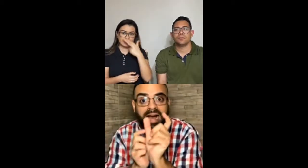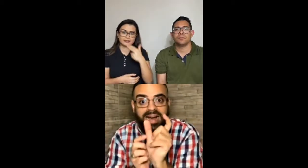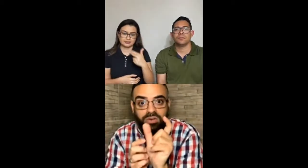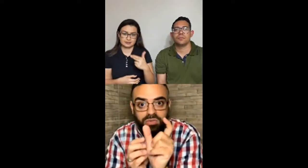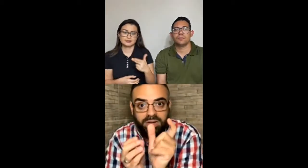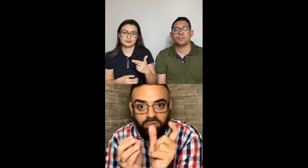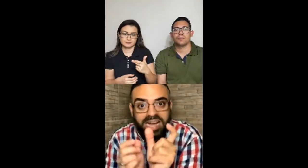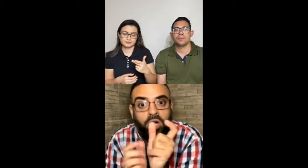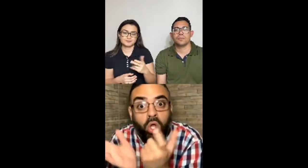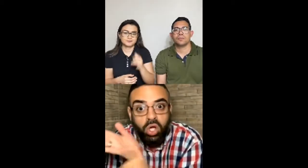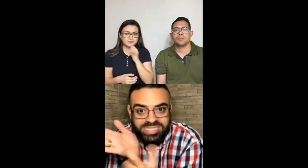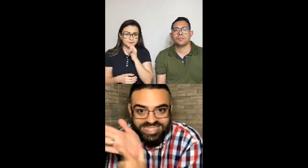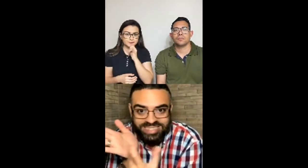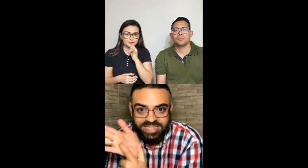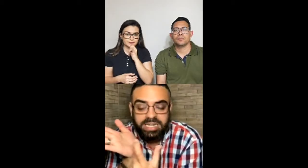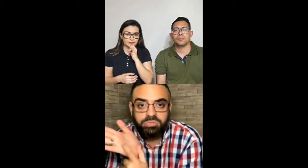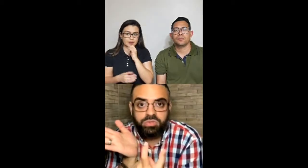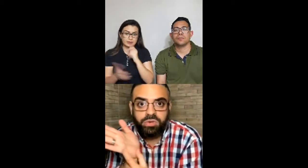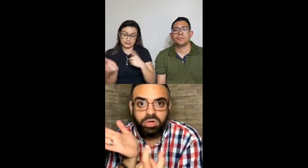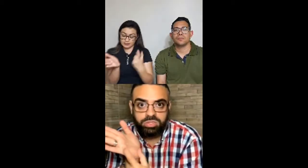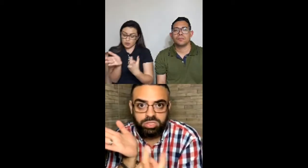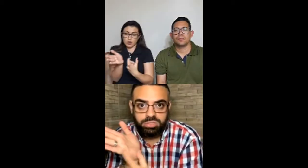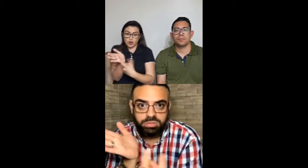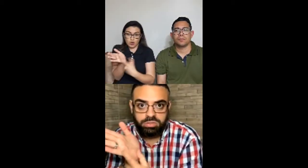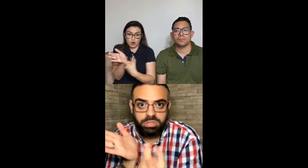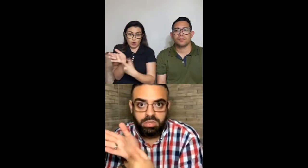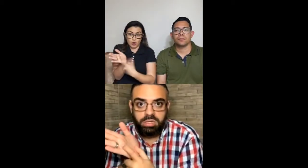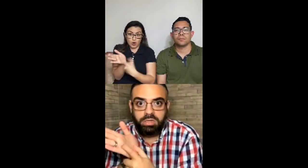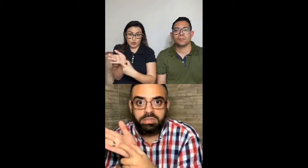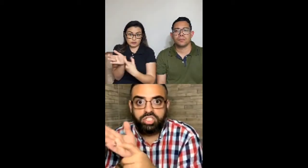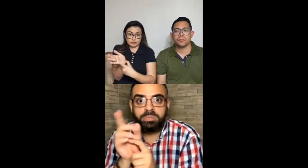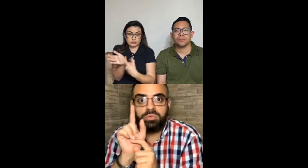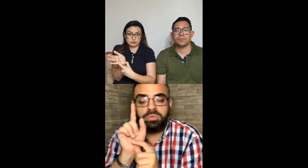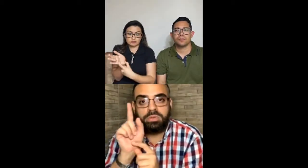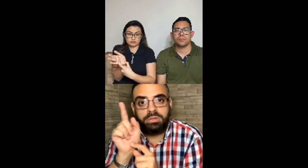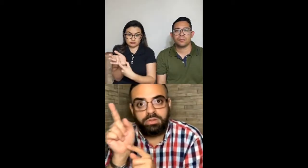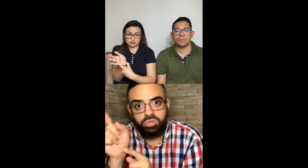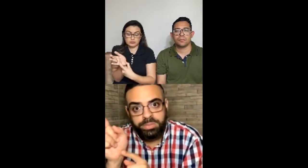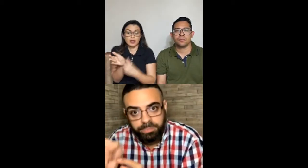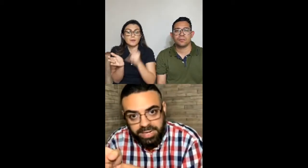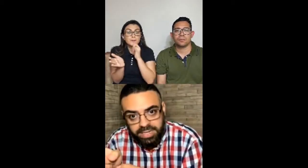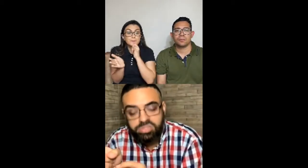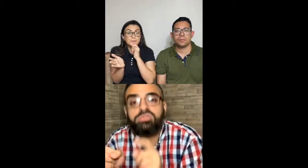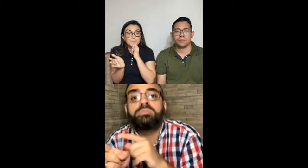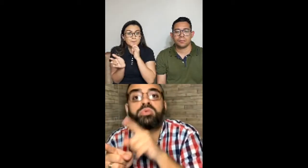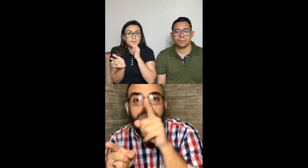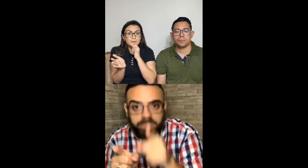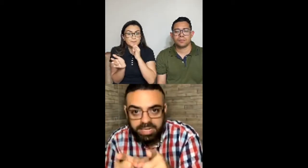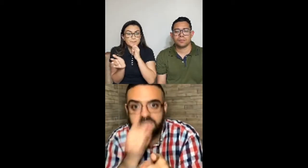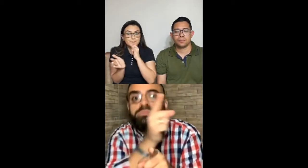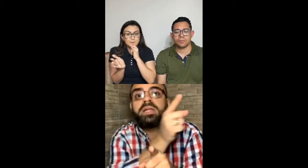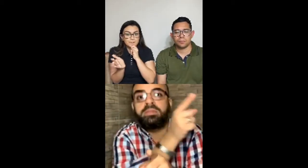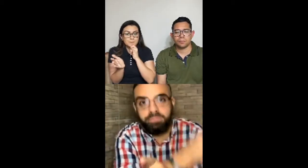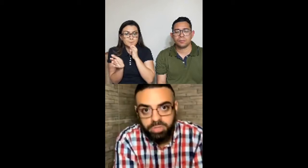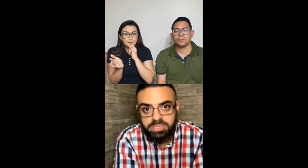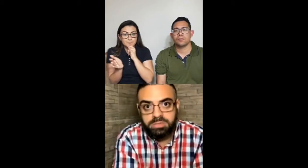parecida com a do DOT, mas não era a mesma coisa, que tinha o valor da glosa era muito